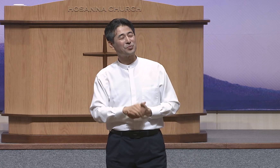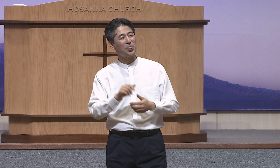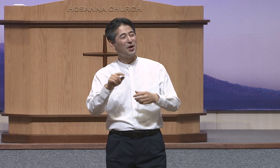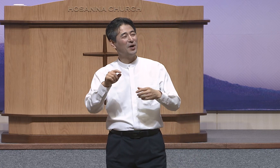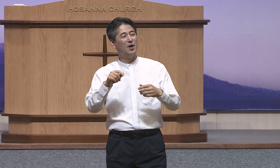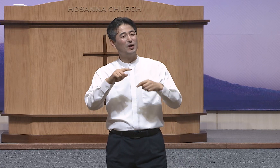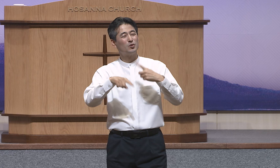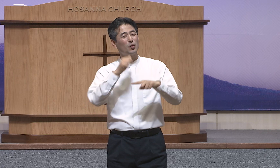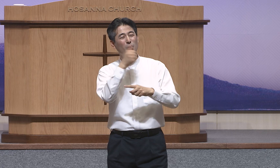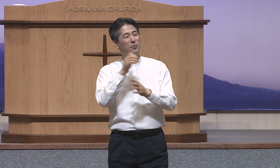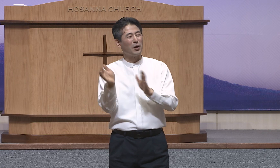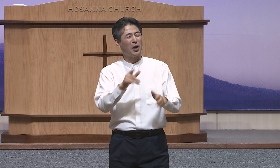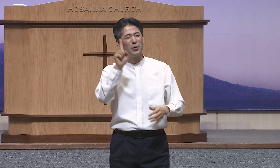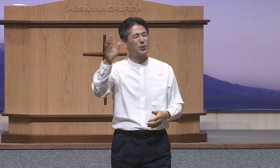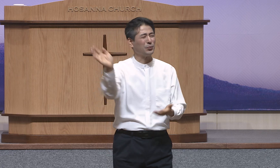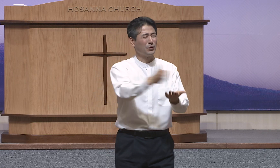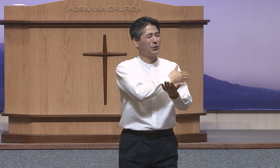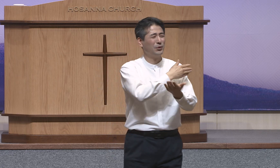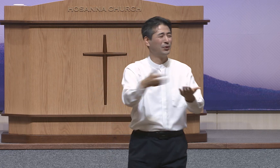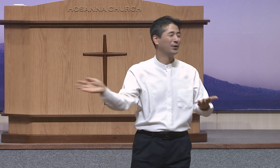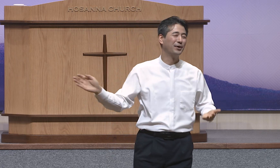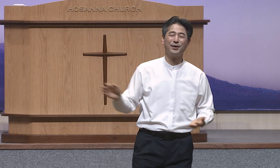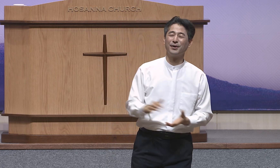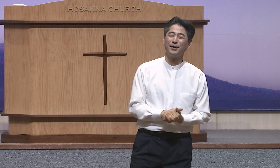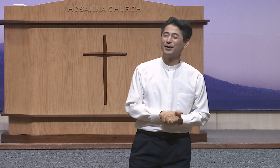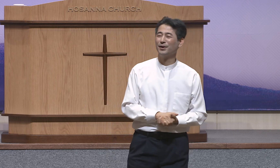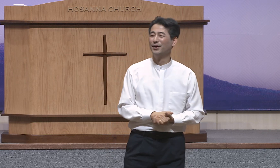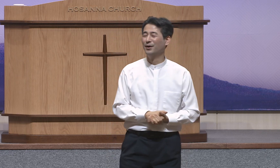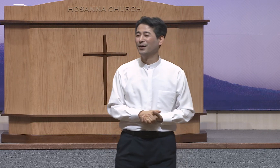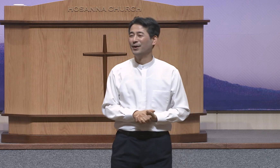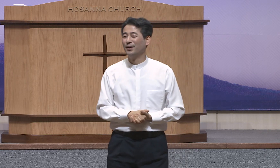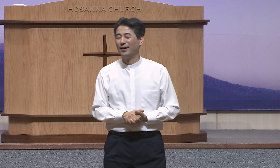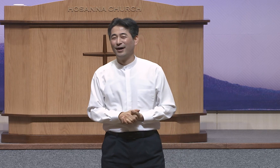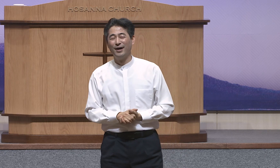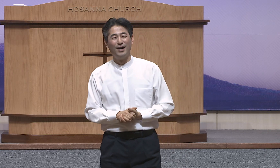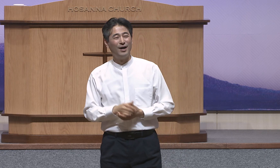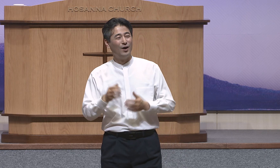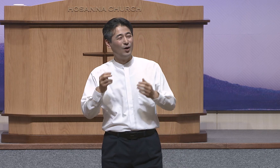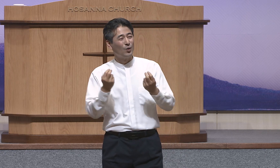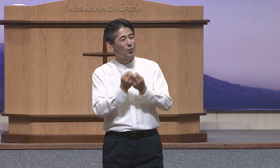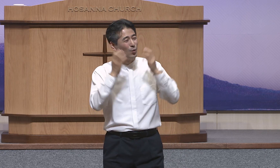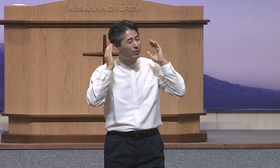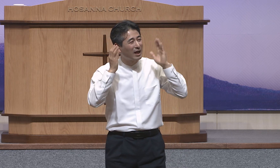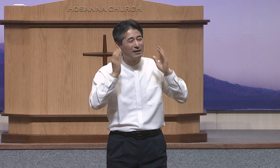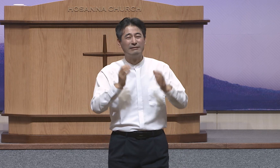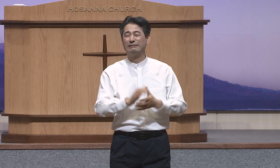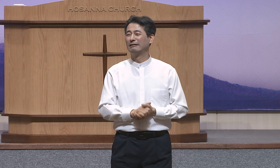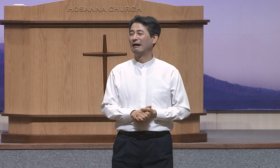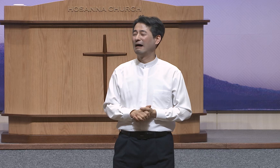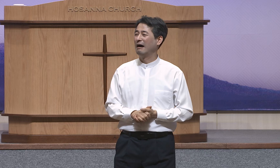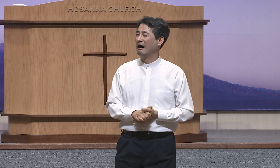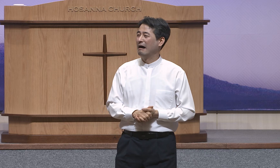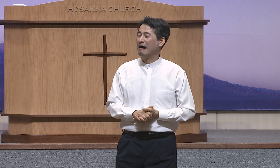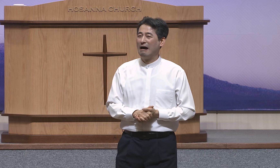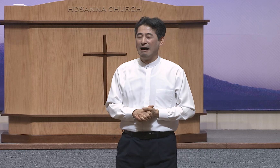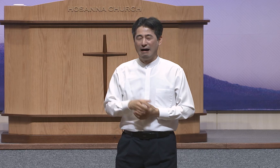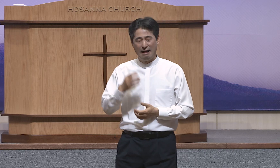되었는데 수어 통역이 없었어요. 아무것도 준비가 되어 있지 않았어요. 그래서 어떻게 공부를 해야